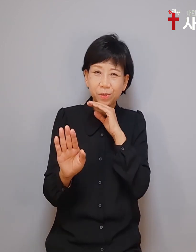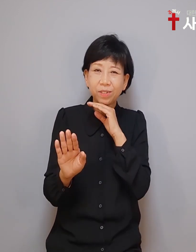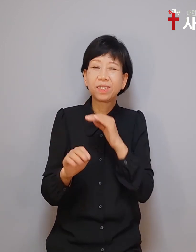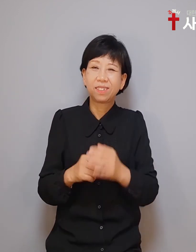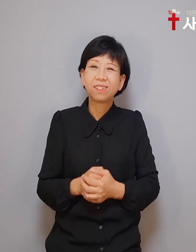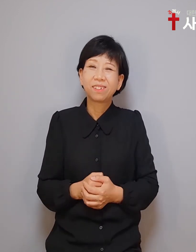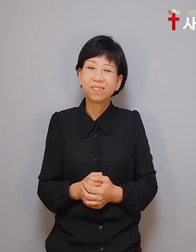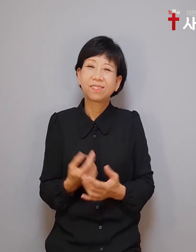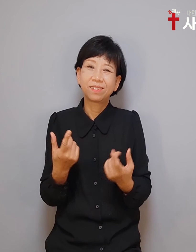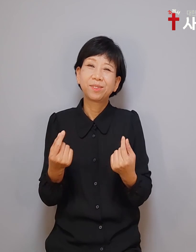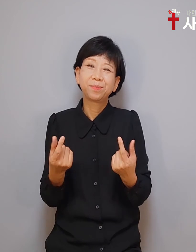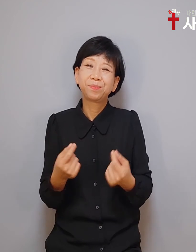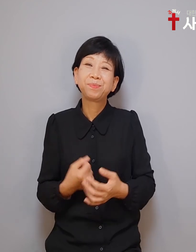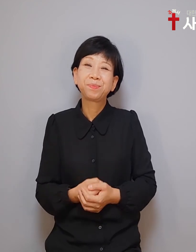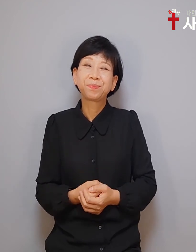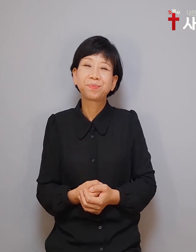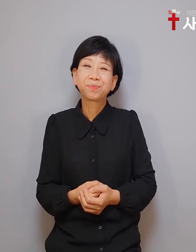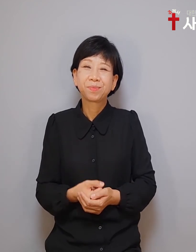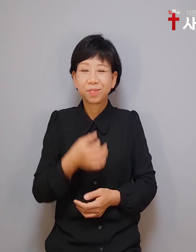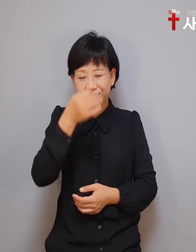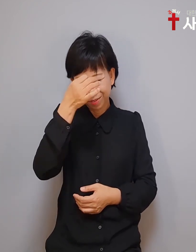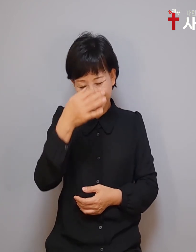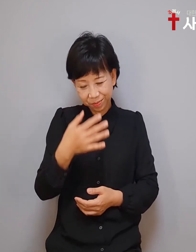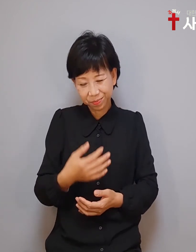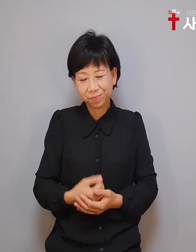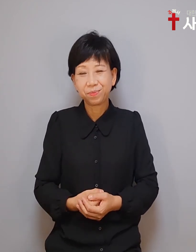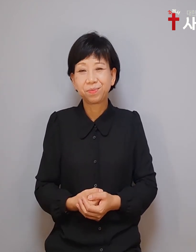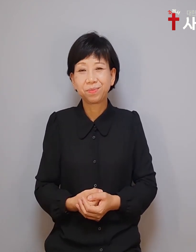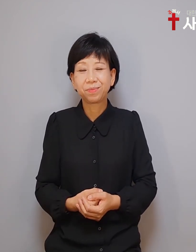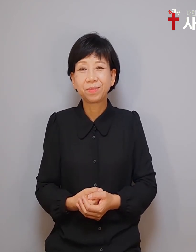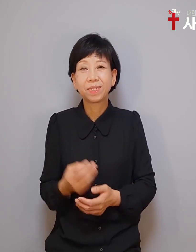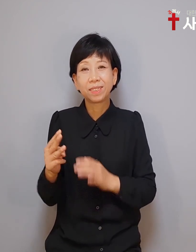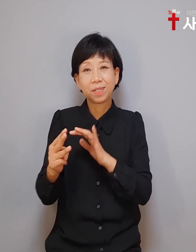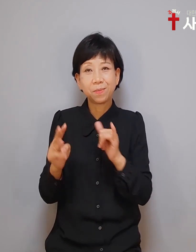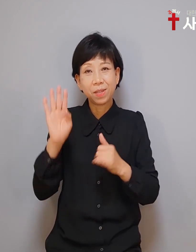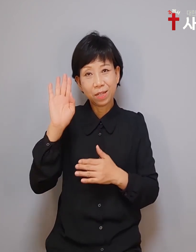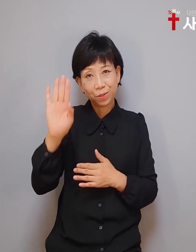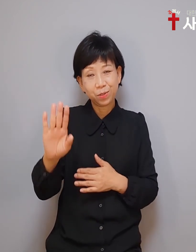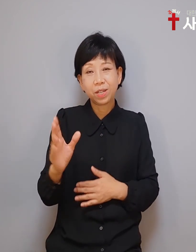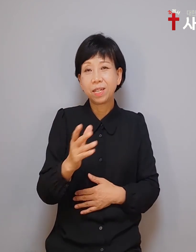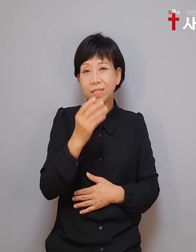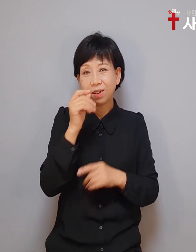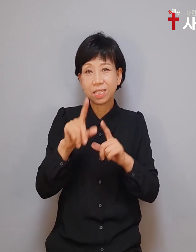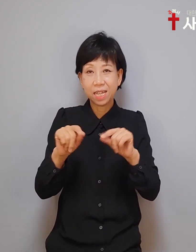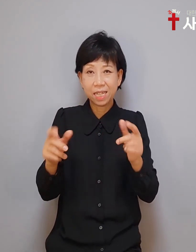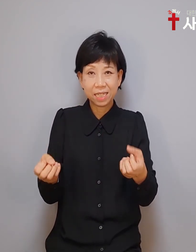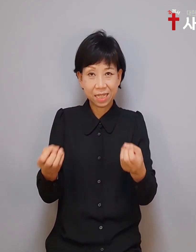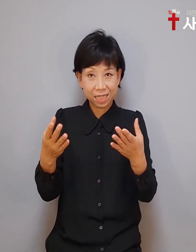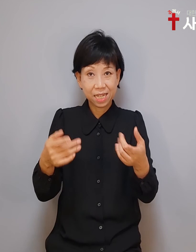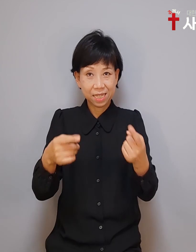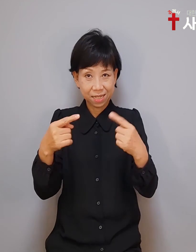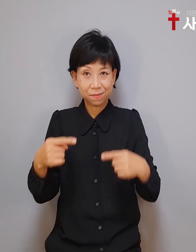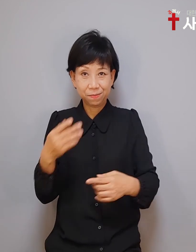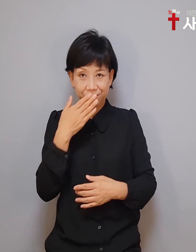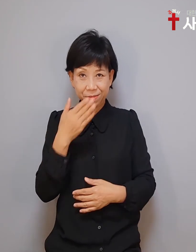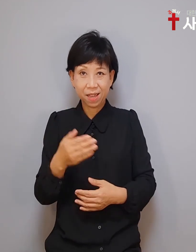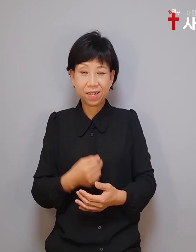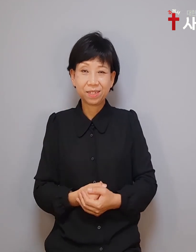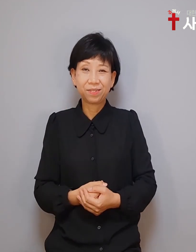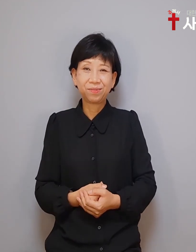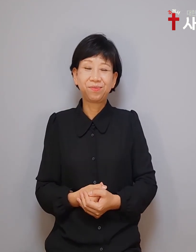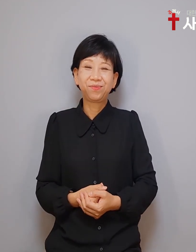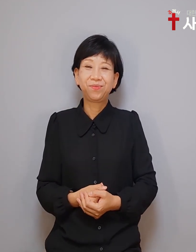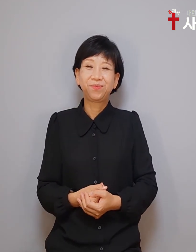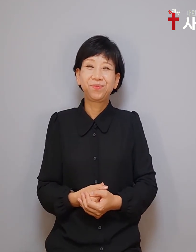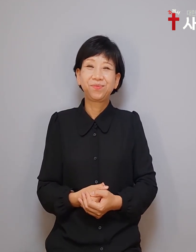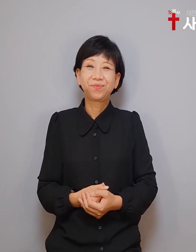좀 너무 죄송한 것 같아요. 우리 이제 세 분은 나중에 성찬식이 있으면 성찬식에 앞으로 이제 참여할 수